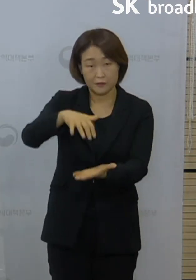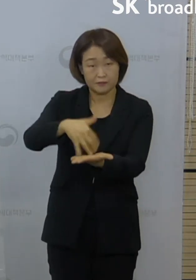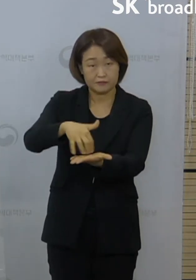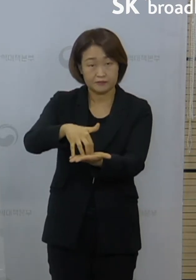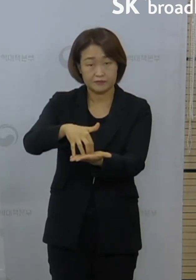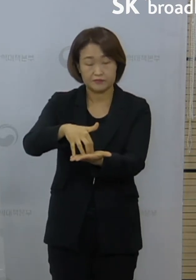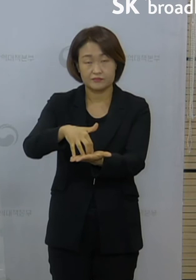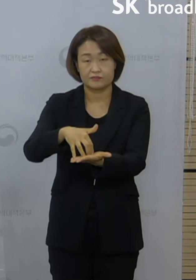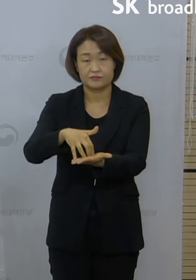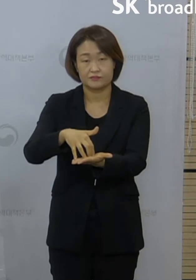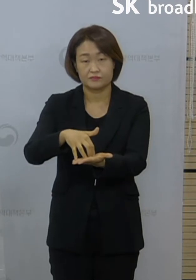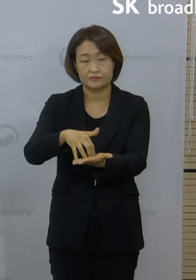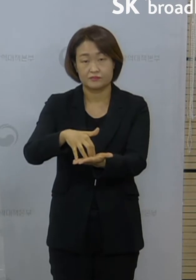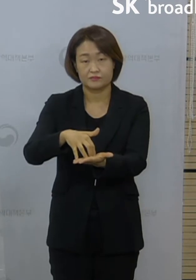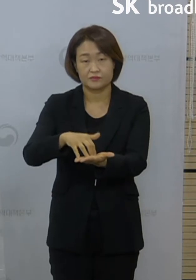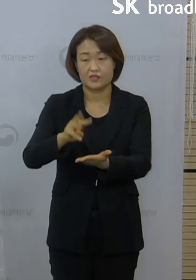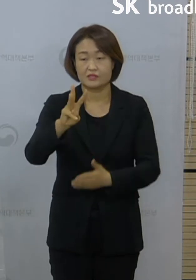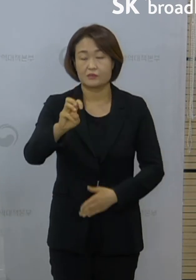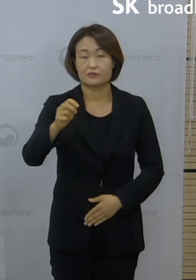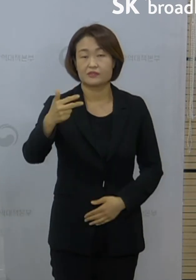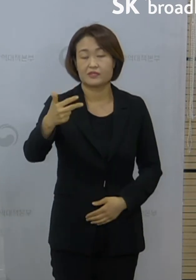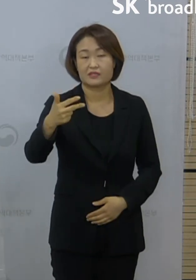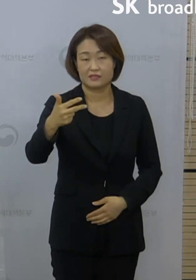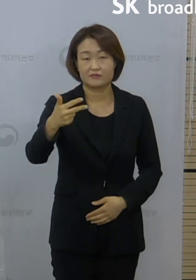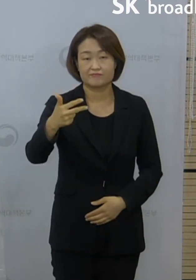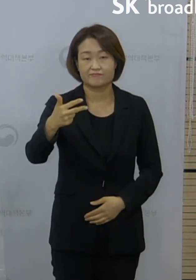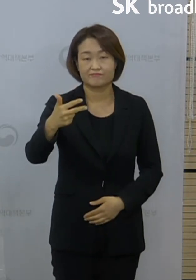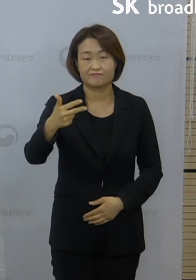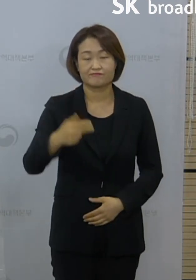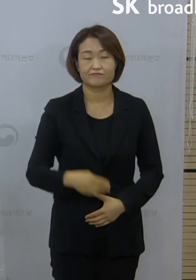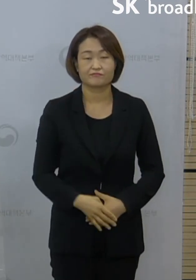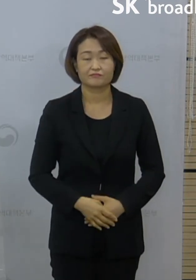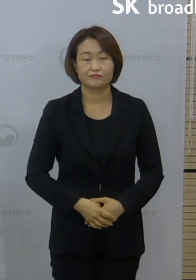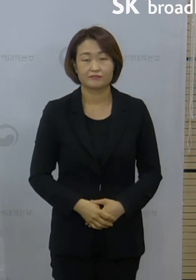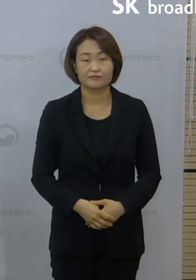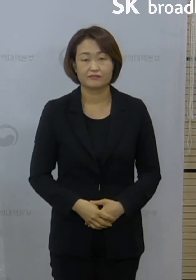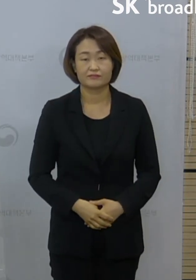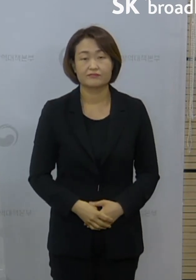확진 전 현재까지 총 37명 이 보고되었습니다